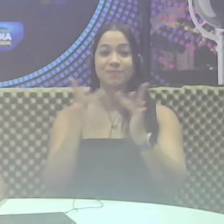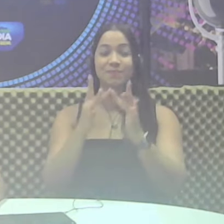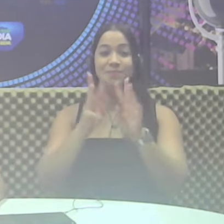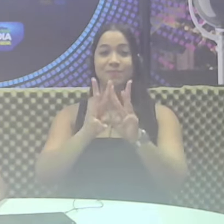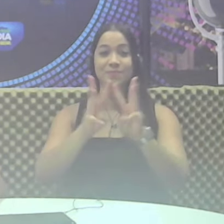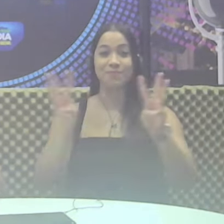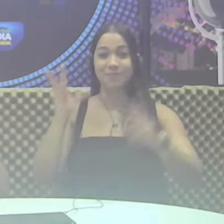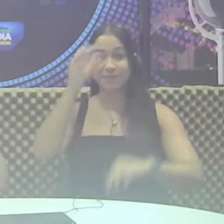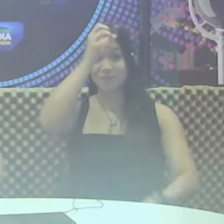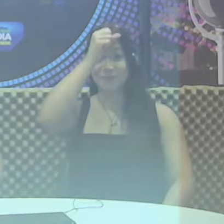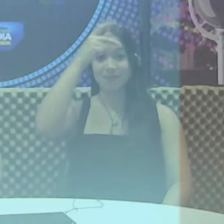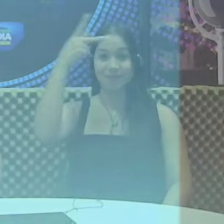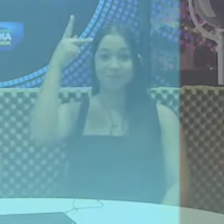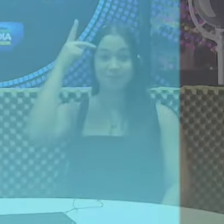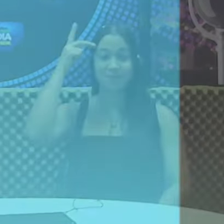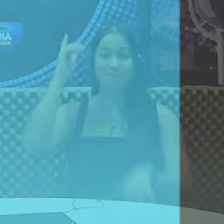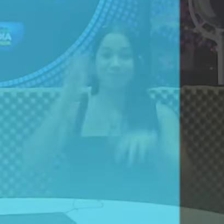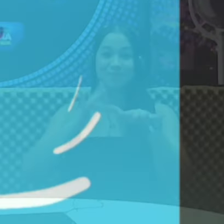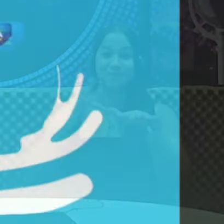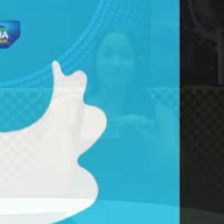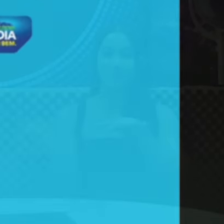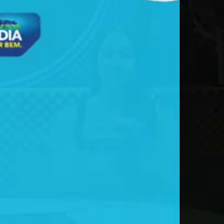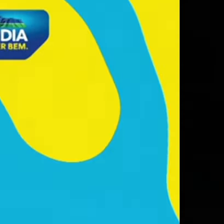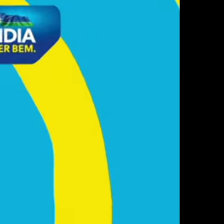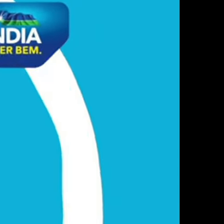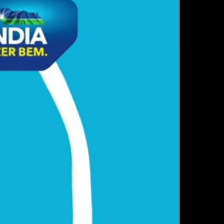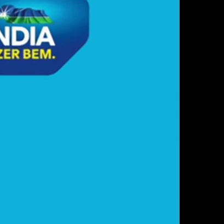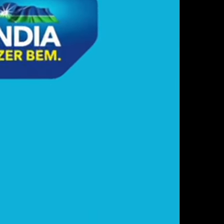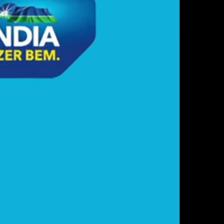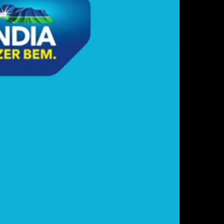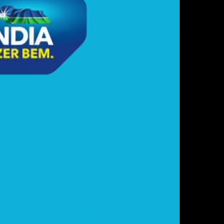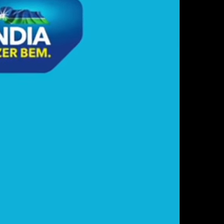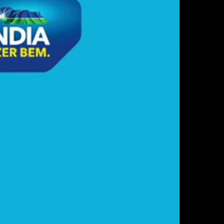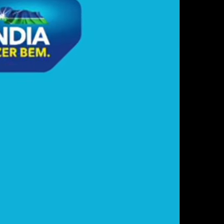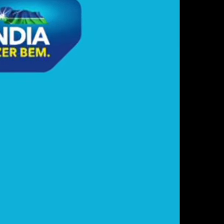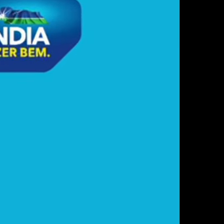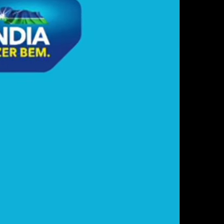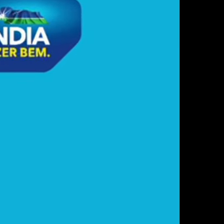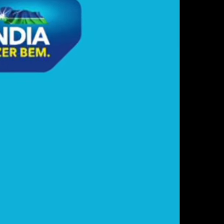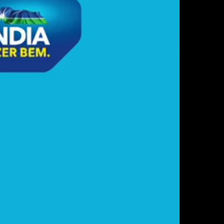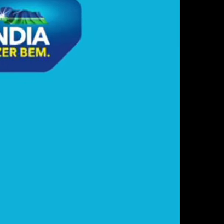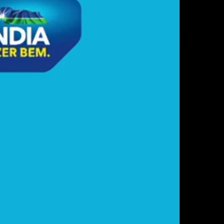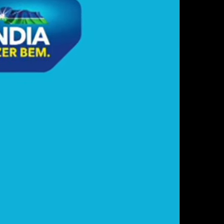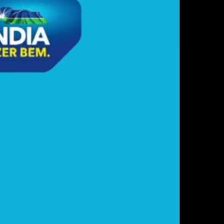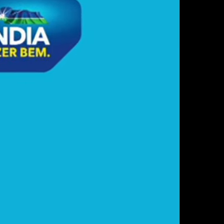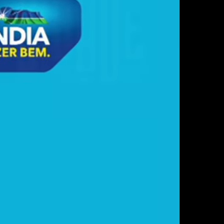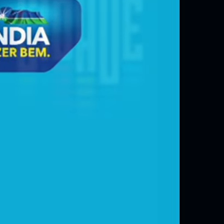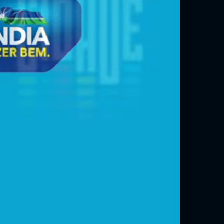Continue conosco no portal da Prefeitura e nas redes sociais.